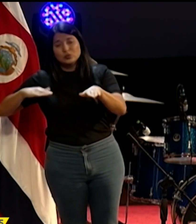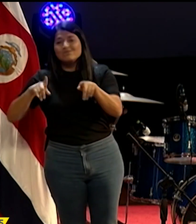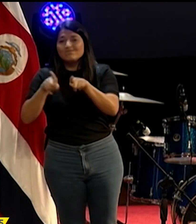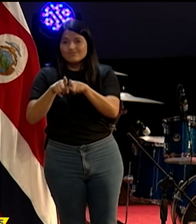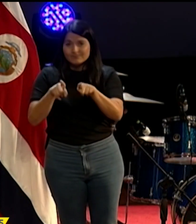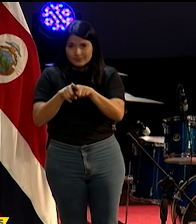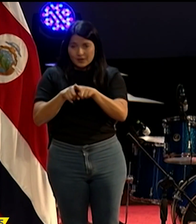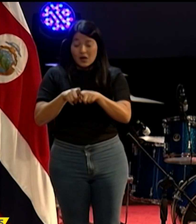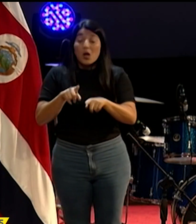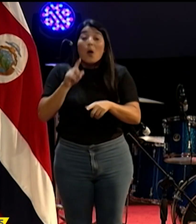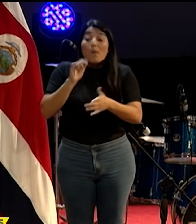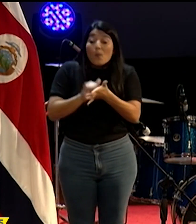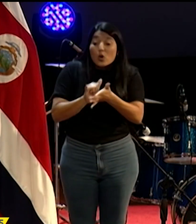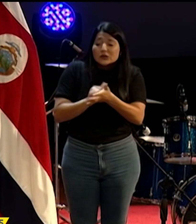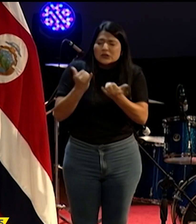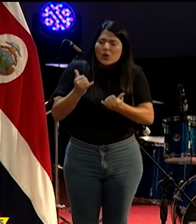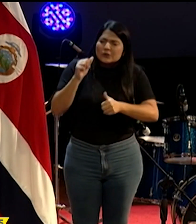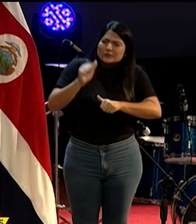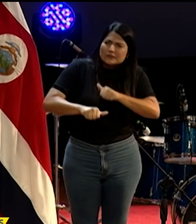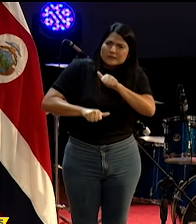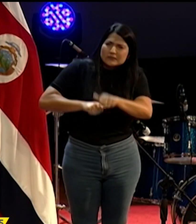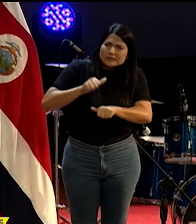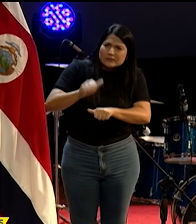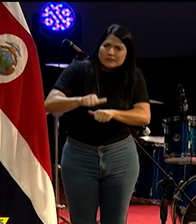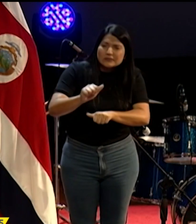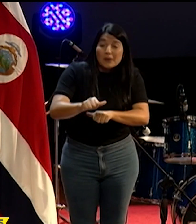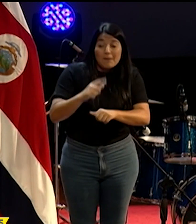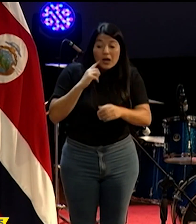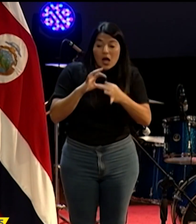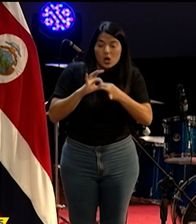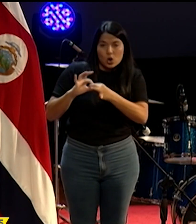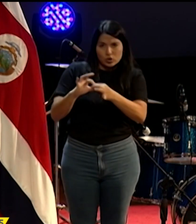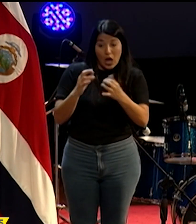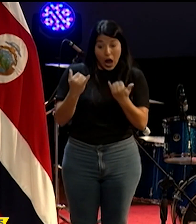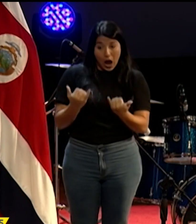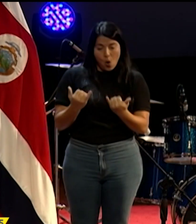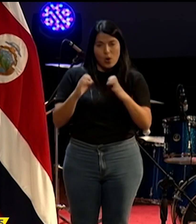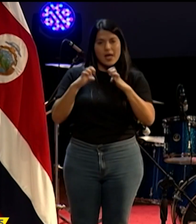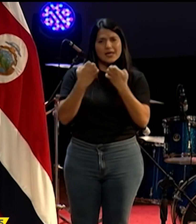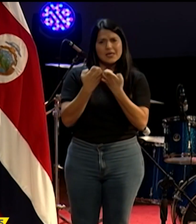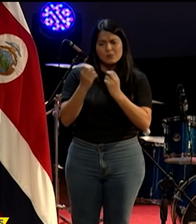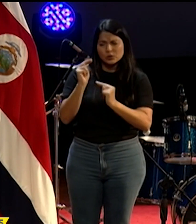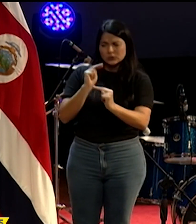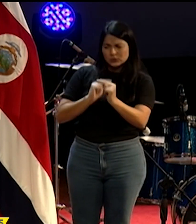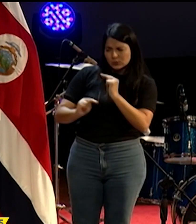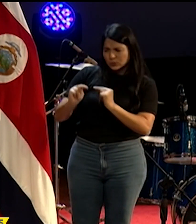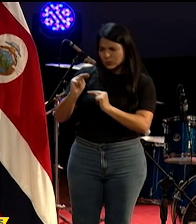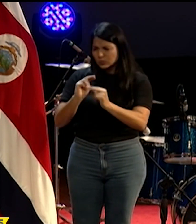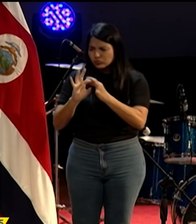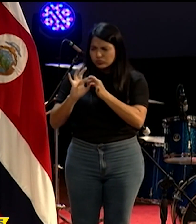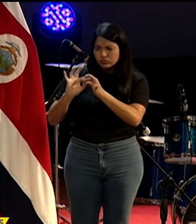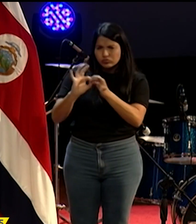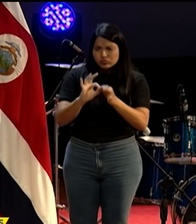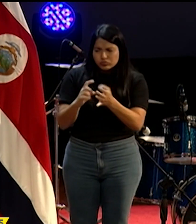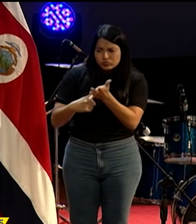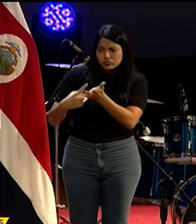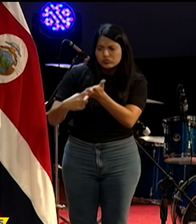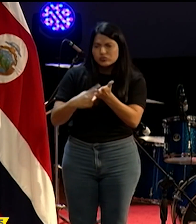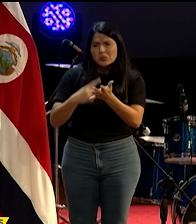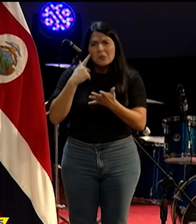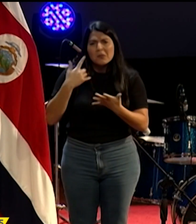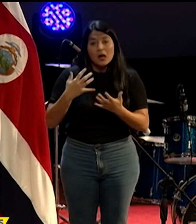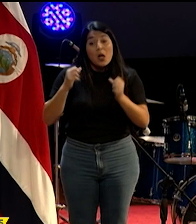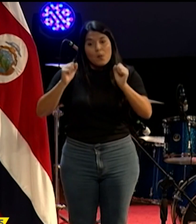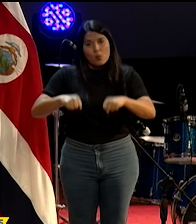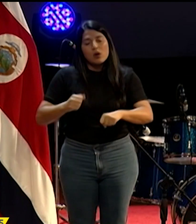desarrollando múltiples esfuerzos. En este momento hay equipos de negociación trabajando fuertemente en la coordinación para que